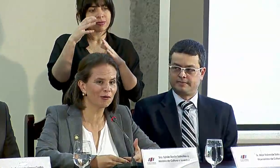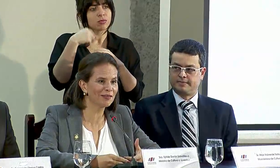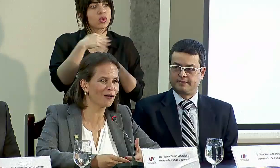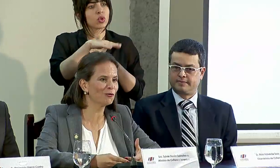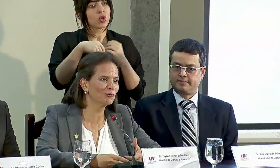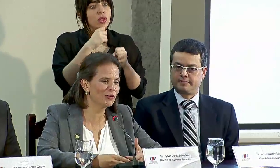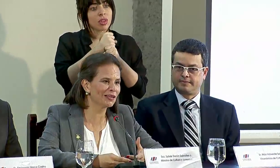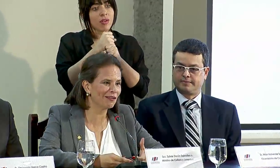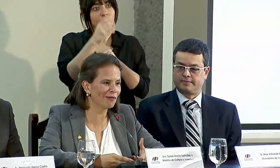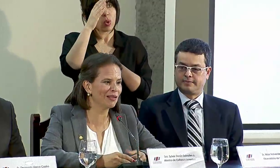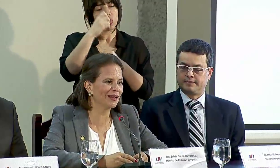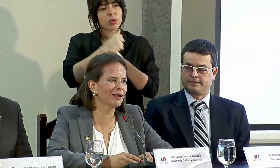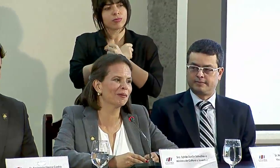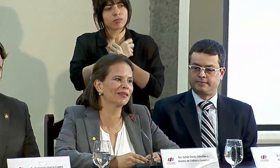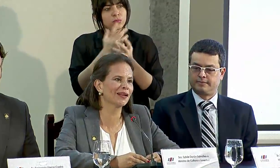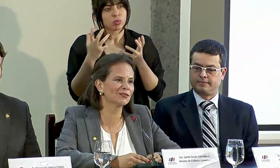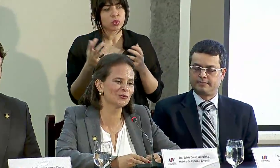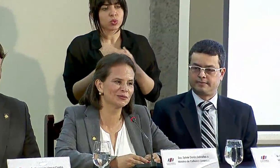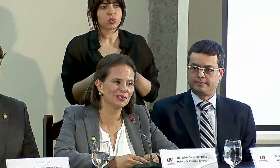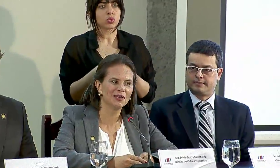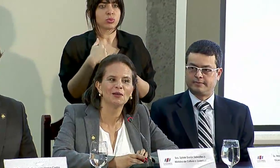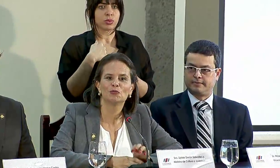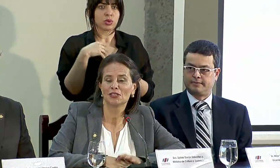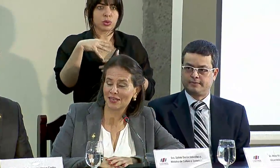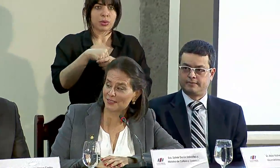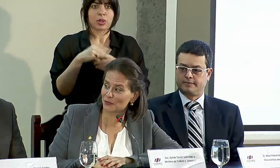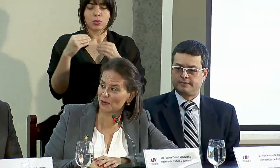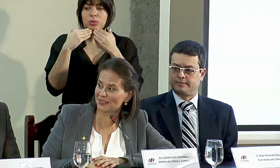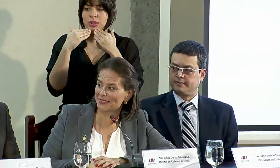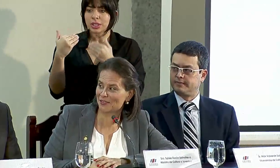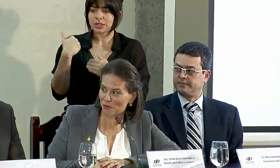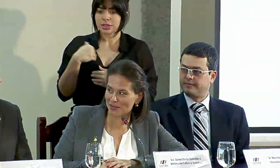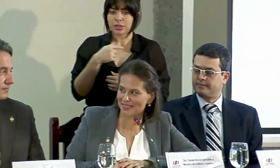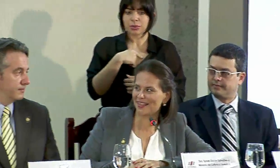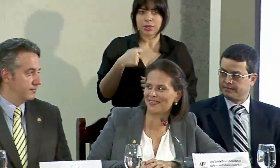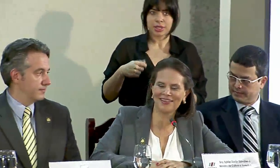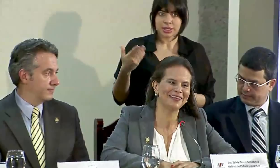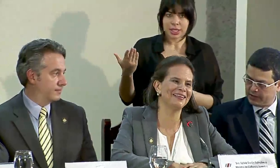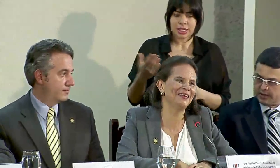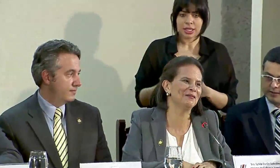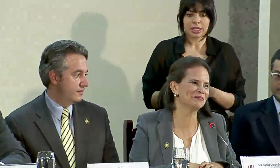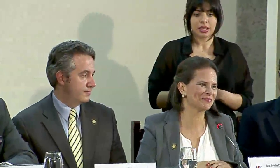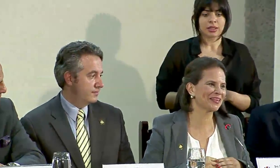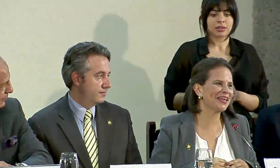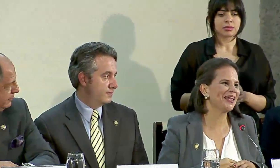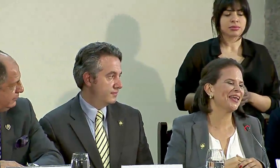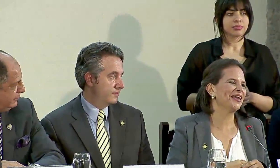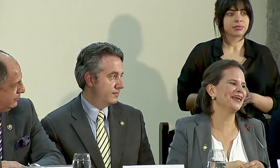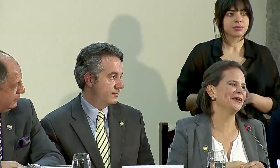los trabajadores de la cultura, que es la familia a la que pertenezco. Muchas gracias, pues, señor presidente, y